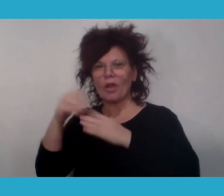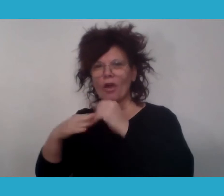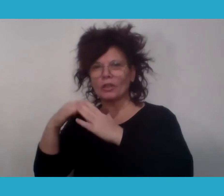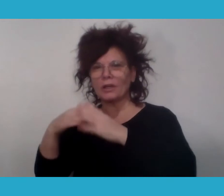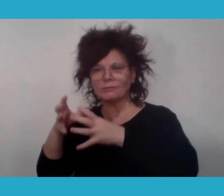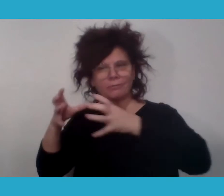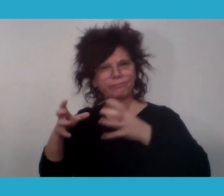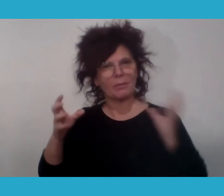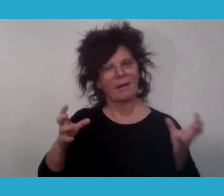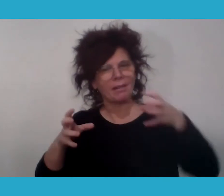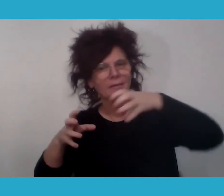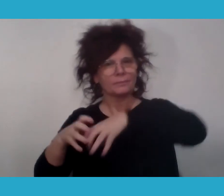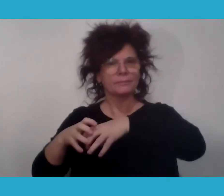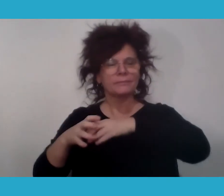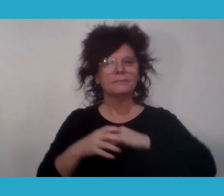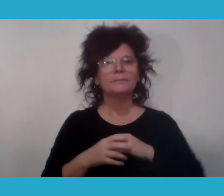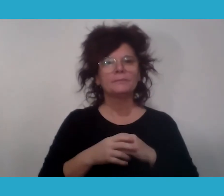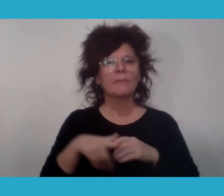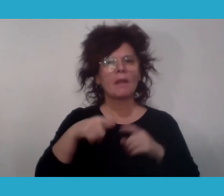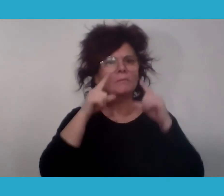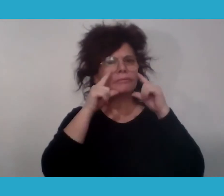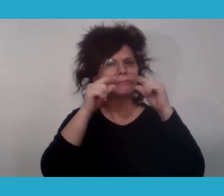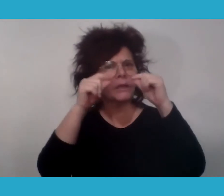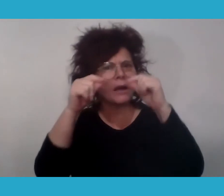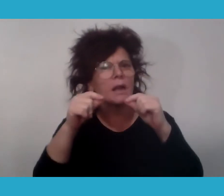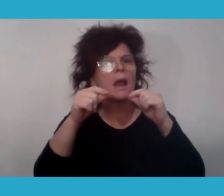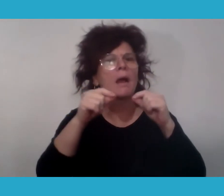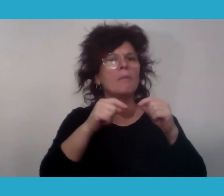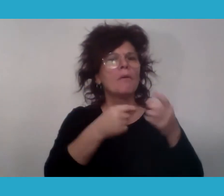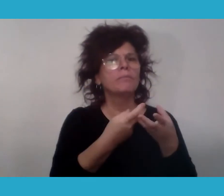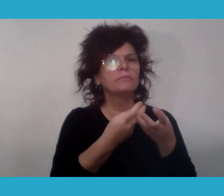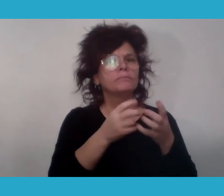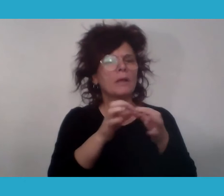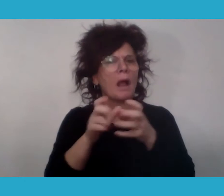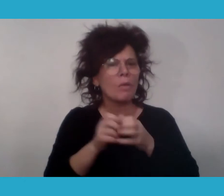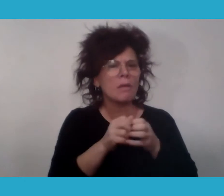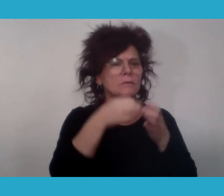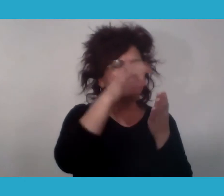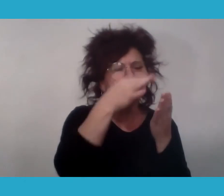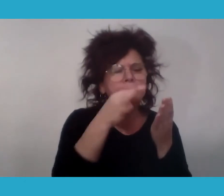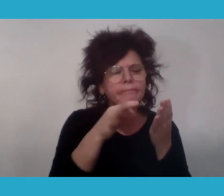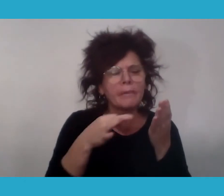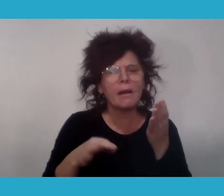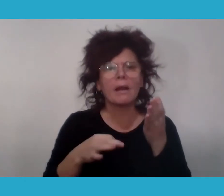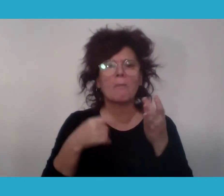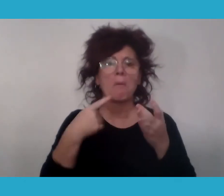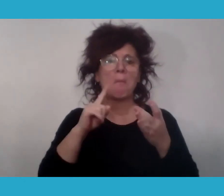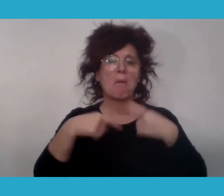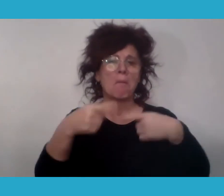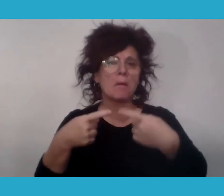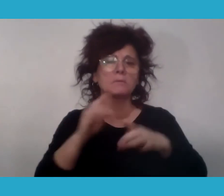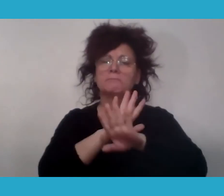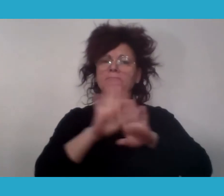era objetable por no ser acumulativo. Se reclamó por auditorías de seguimiento y planes de mitigación, los que nunca se realizaron.